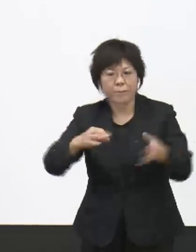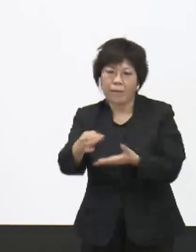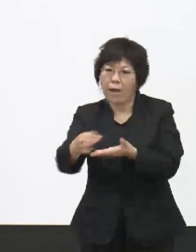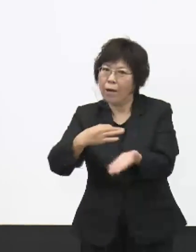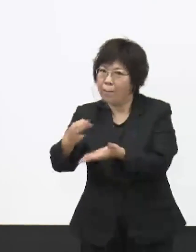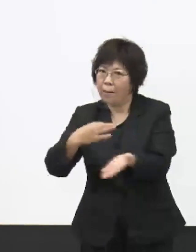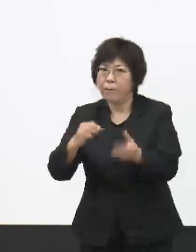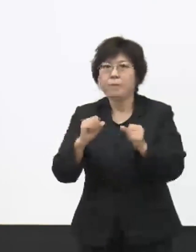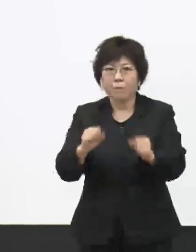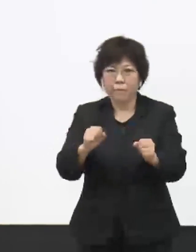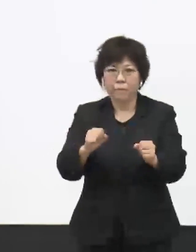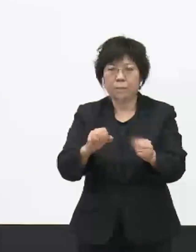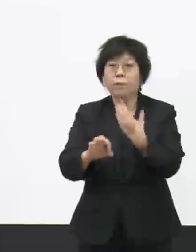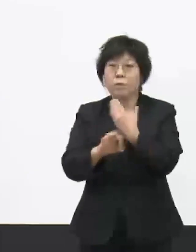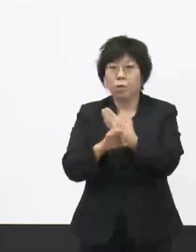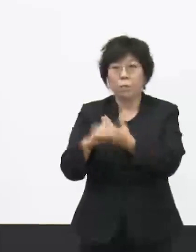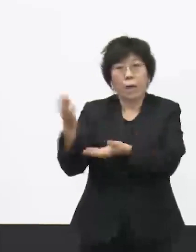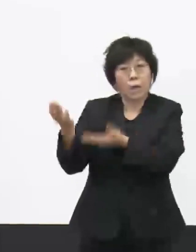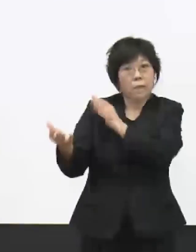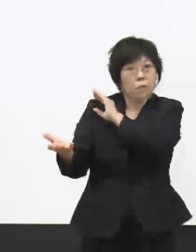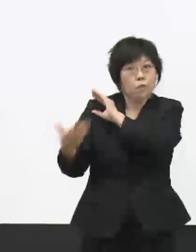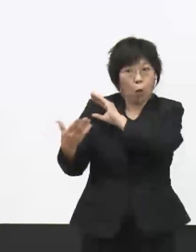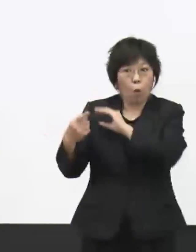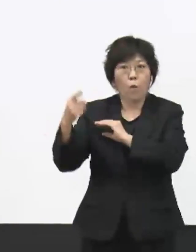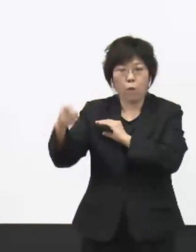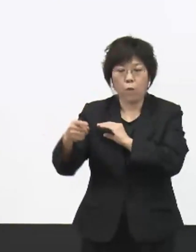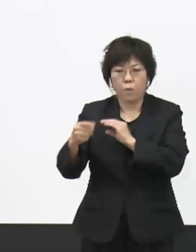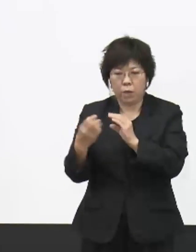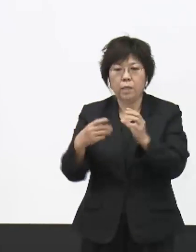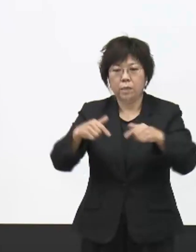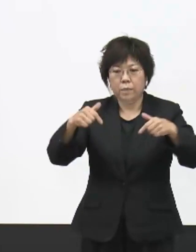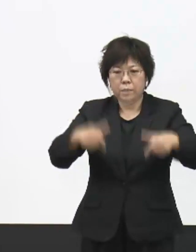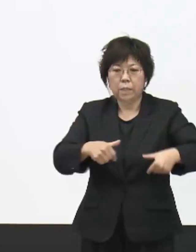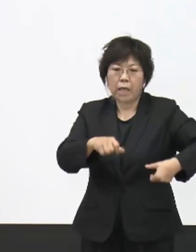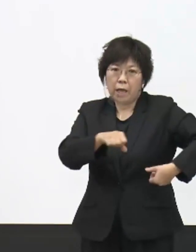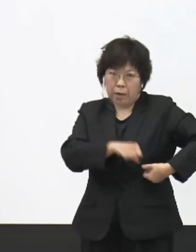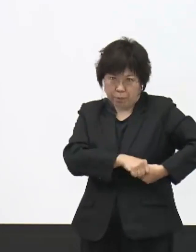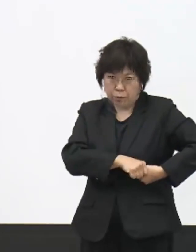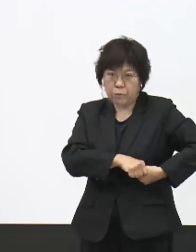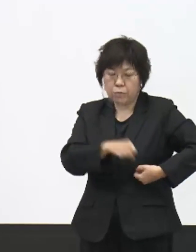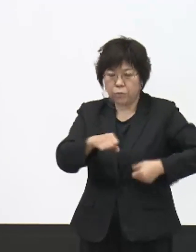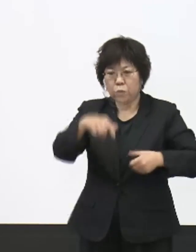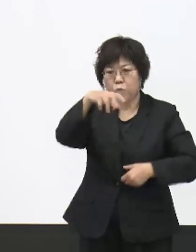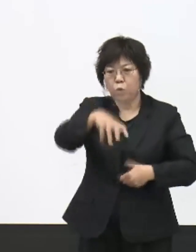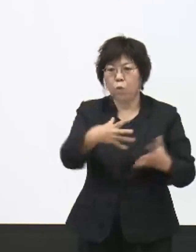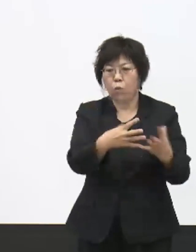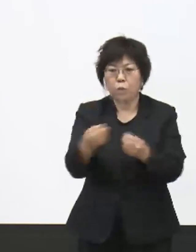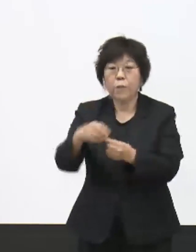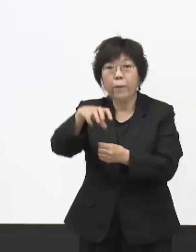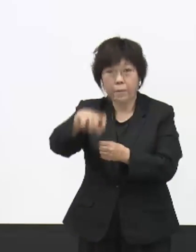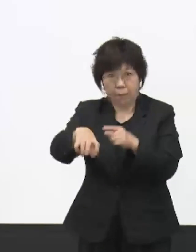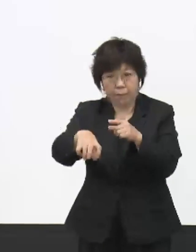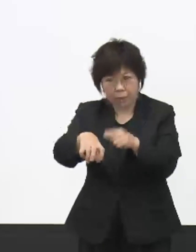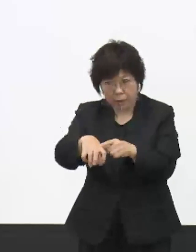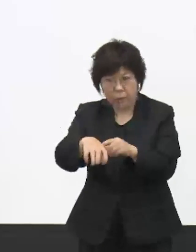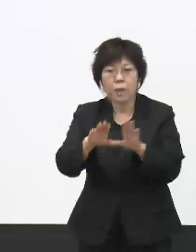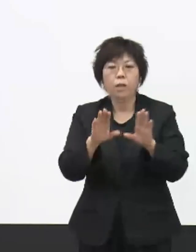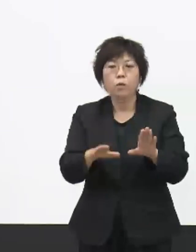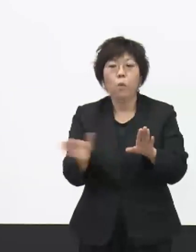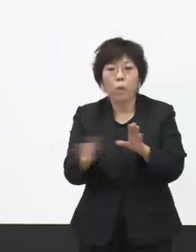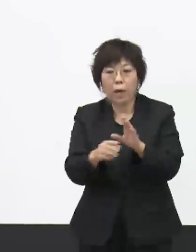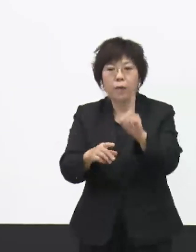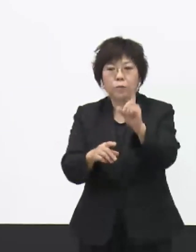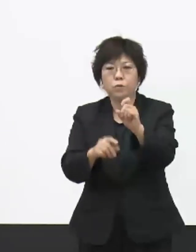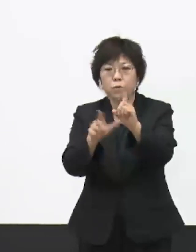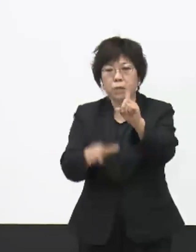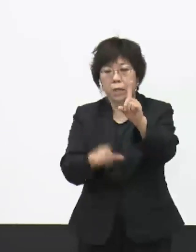えばそごう西武の西武所沢店では、本日より18日までの間、